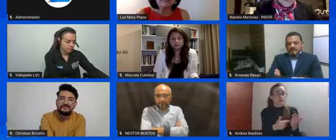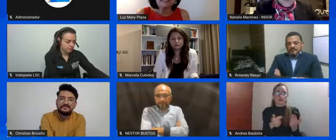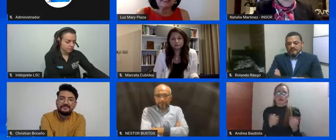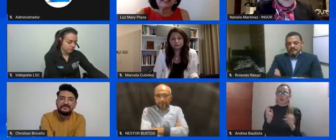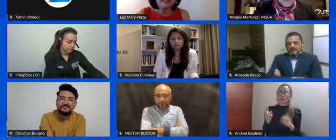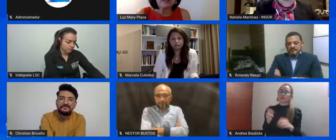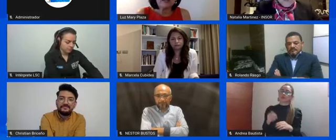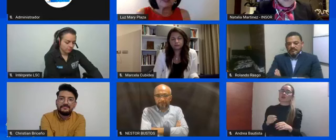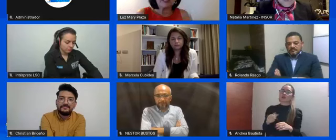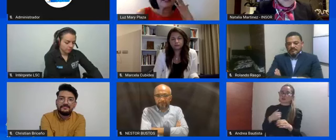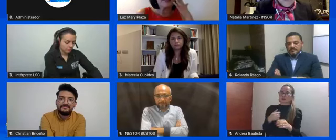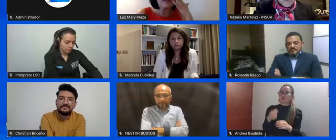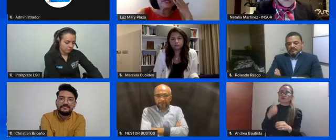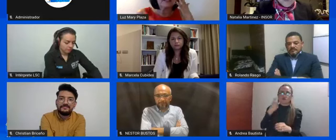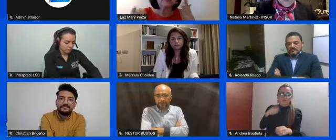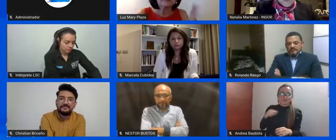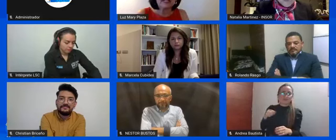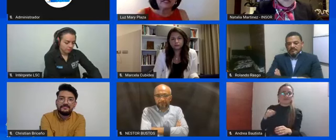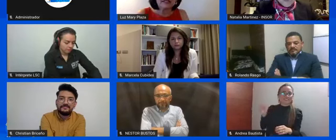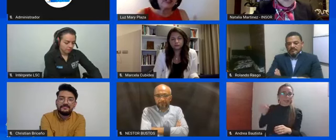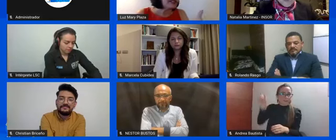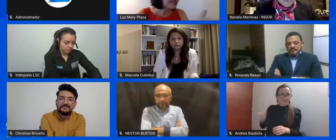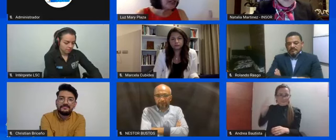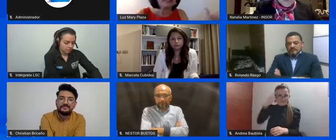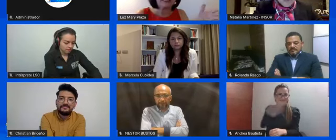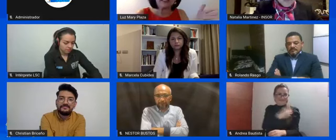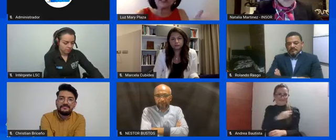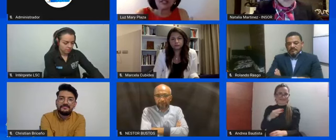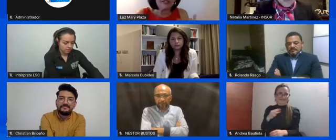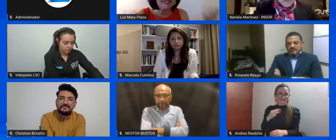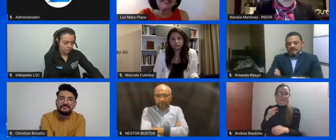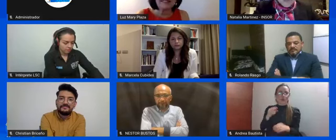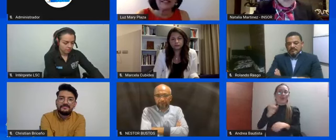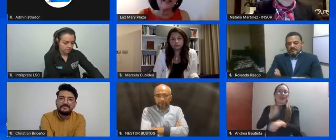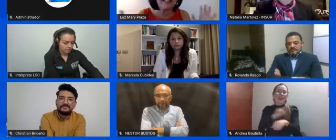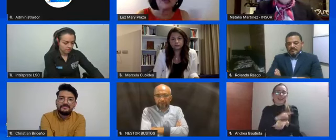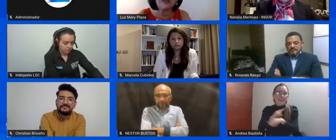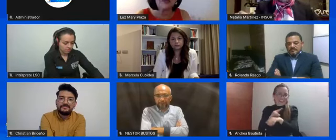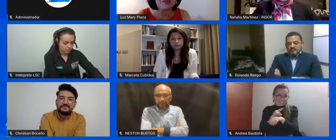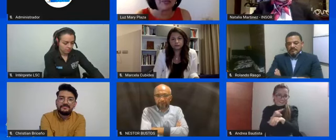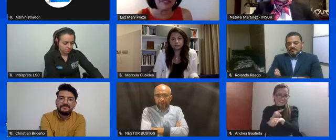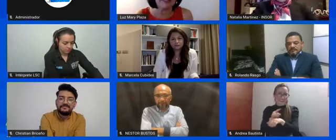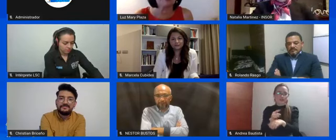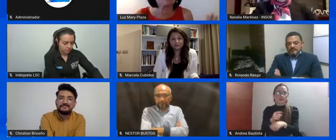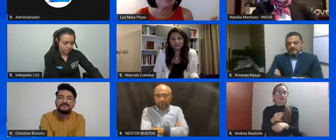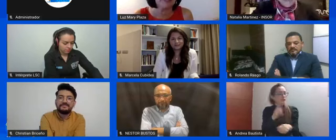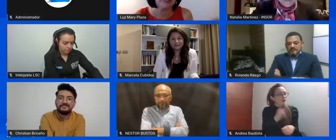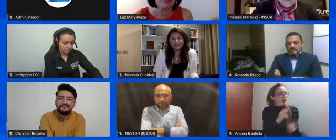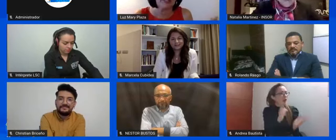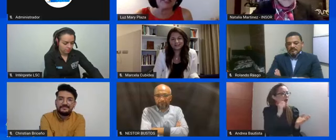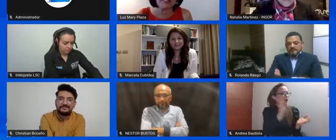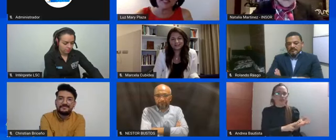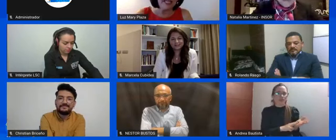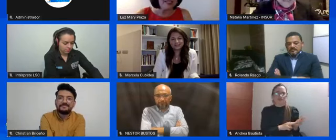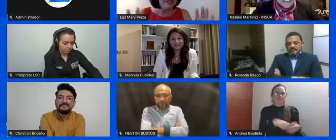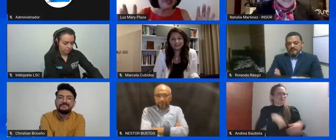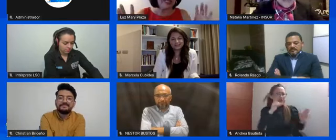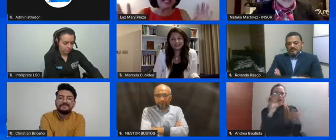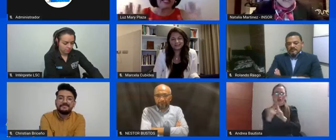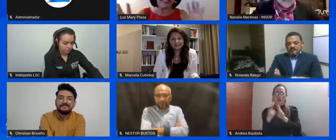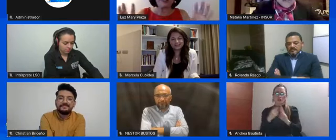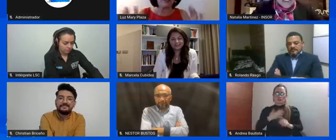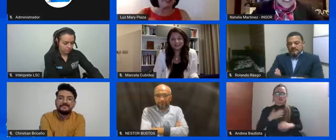guardias presidenciales me conocían tanto que me decían, ¿cómo está, señora directora? Siga, yo ya no necesitaba ningún tema. Eso era muy chistoso. O sea,